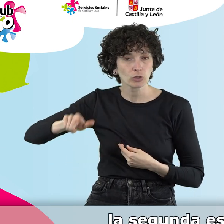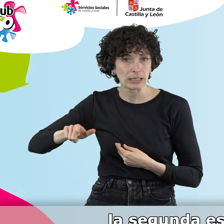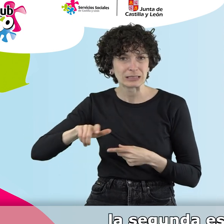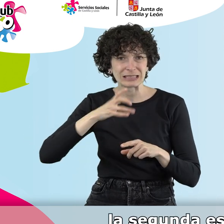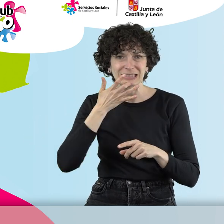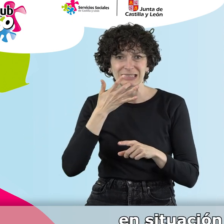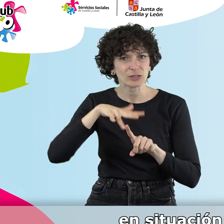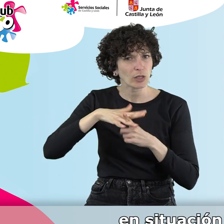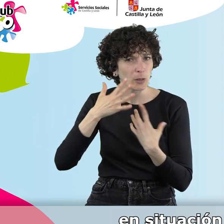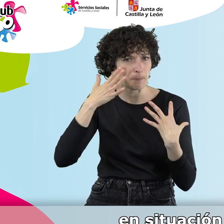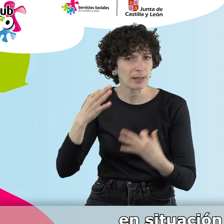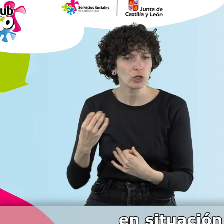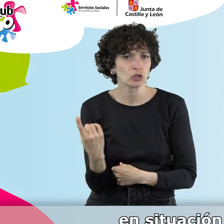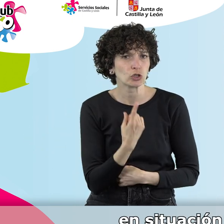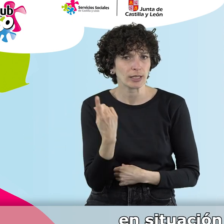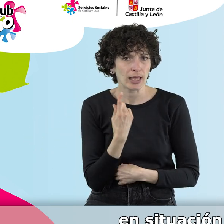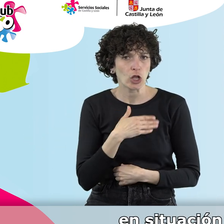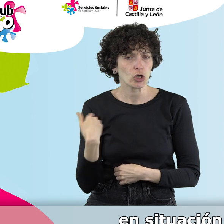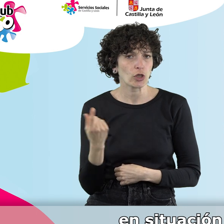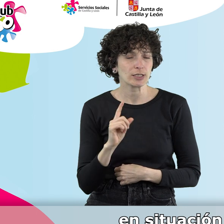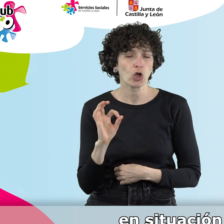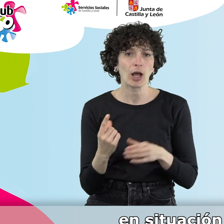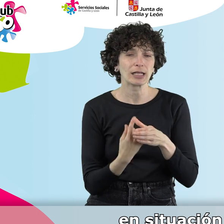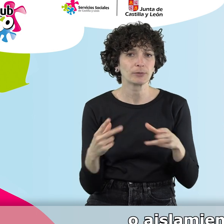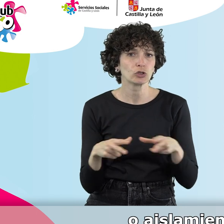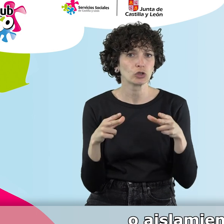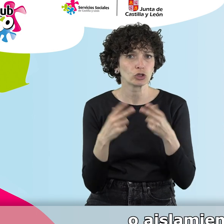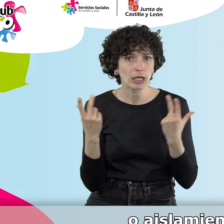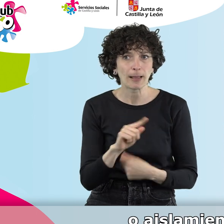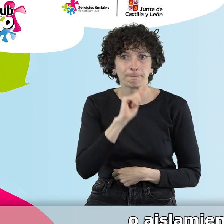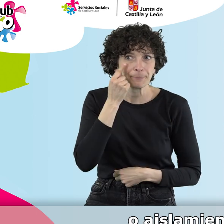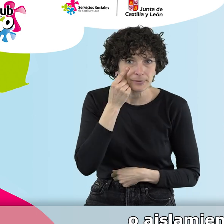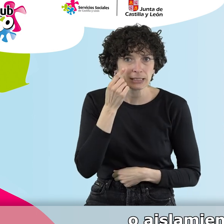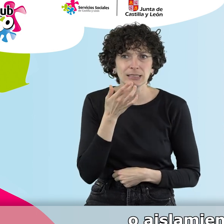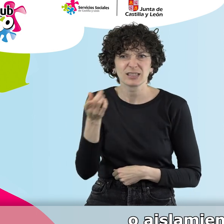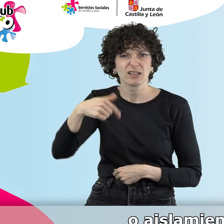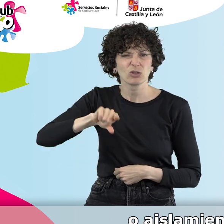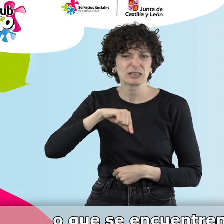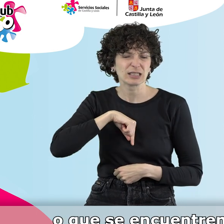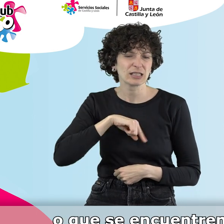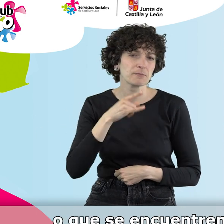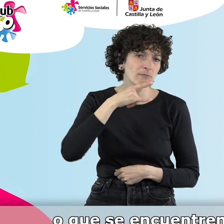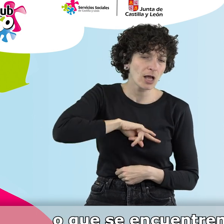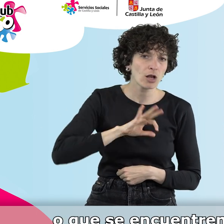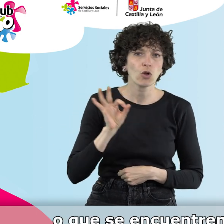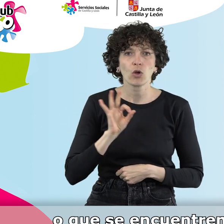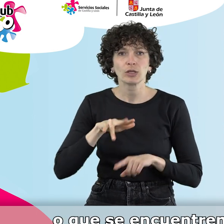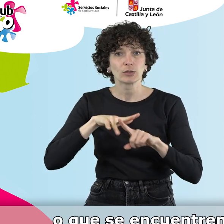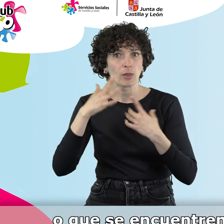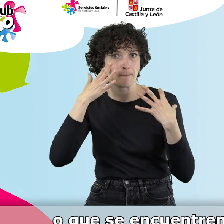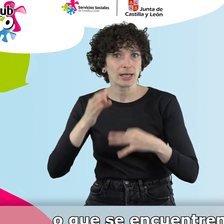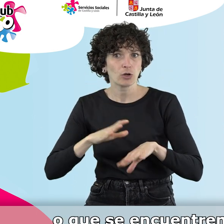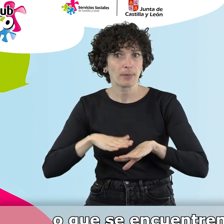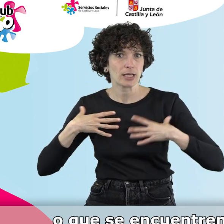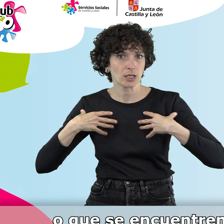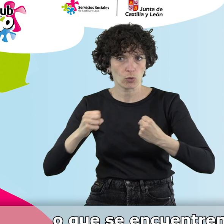a aquellas personas en situación de riesgo de soledad, no deseada o aislamiento social, que tengan malestar o que se encuentren en una situación